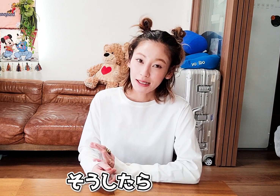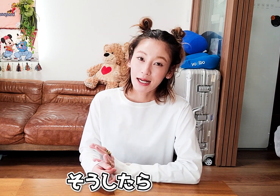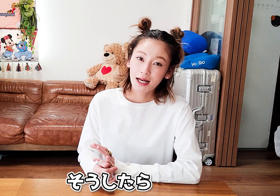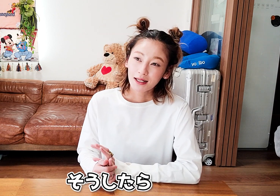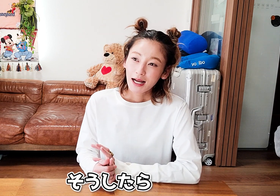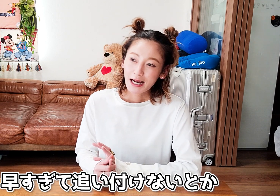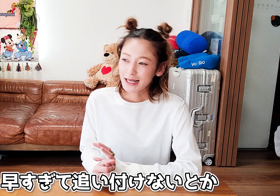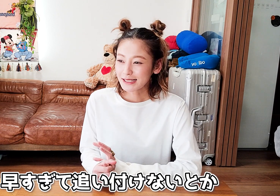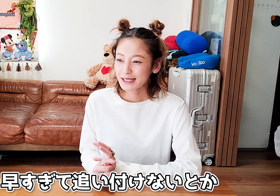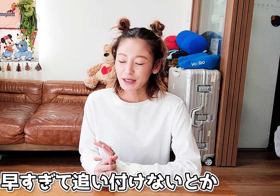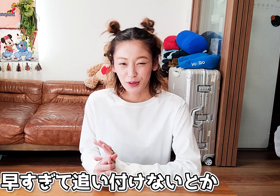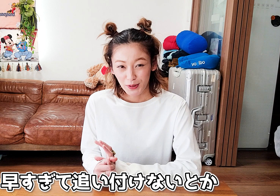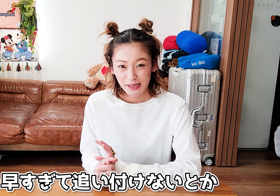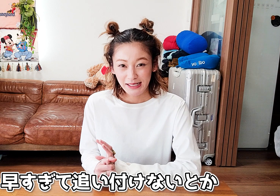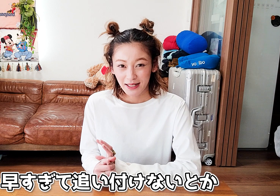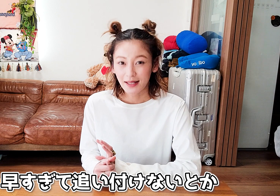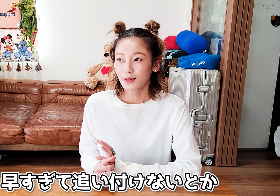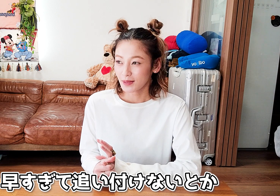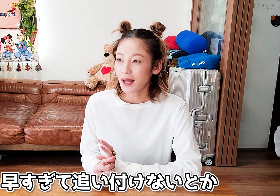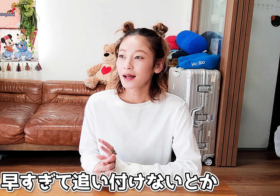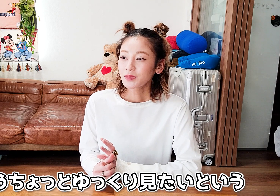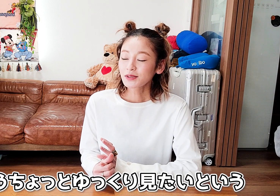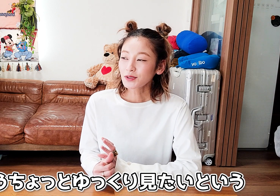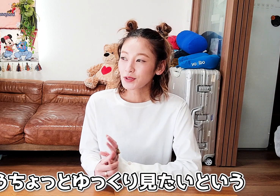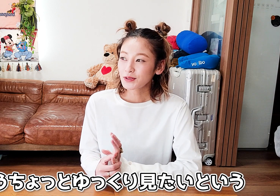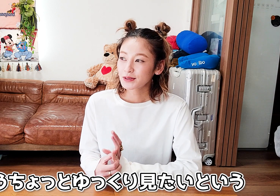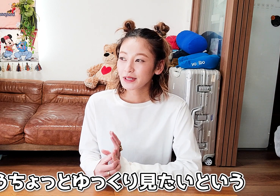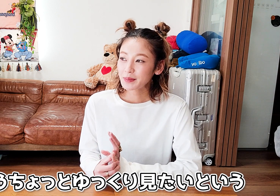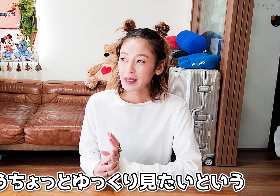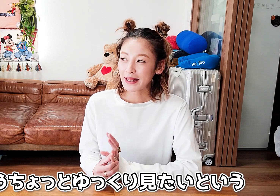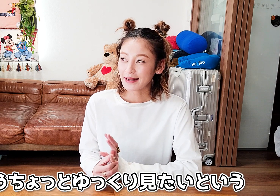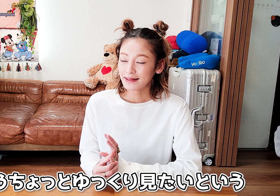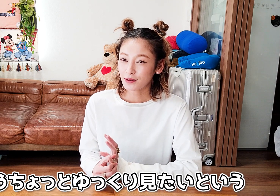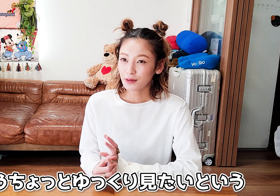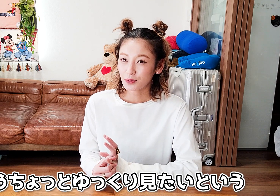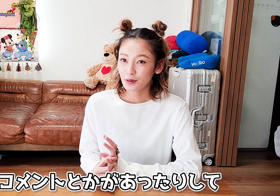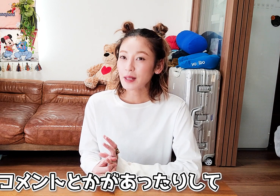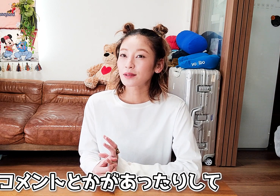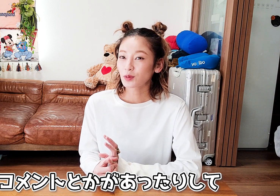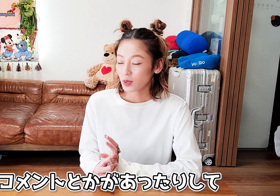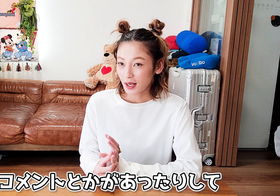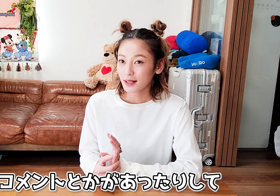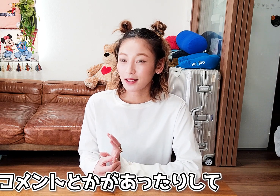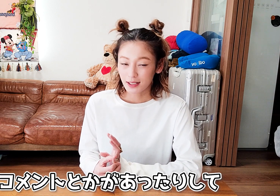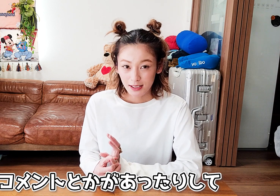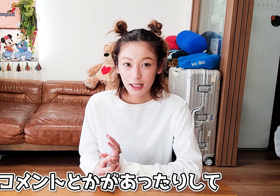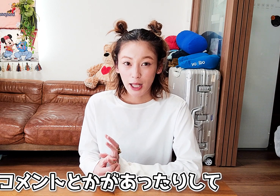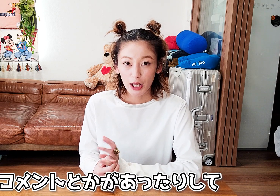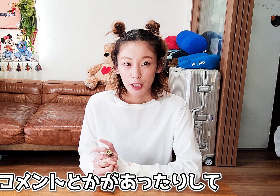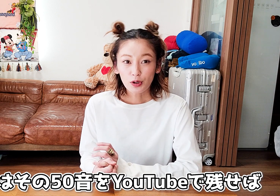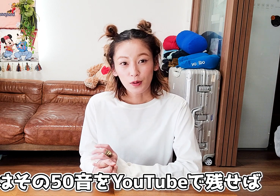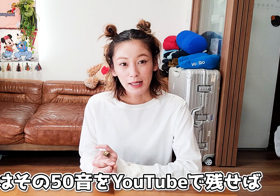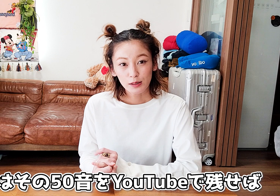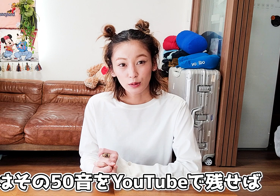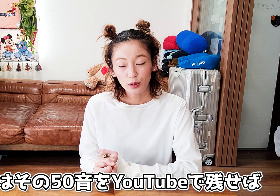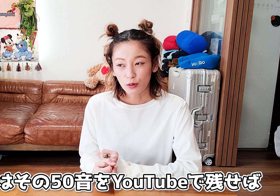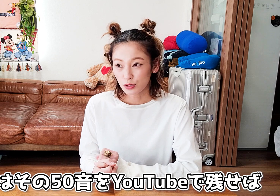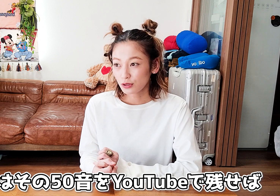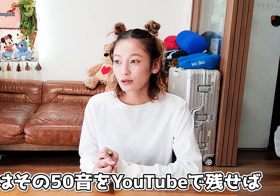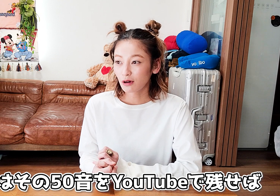ら早すぎて追いつけないとか、もうちょっとゆっくり見たいっていうコメントとかがあったりして、今日はその50音